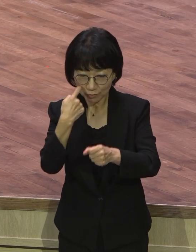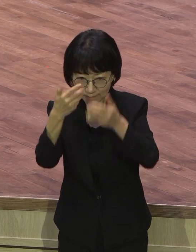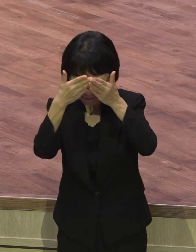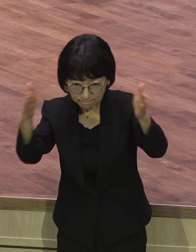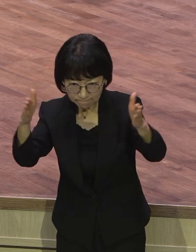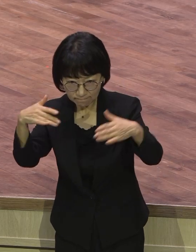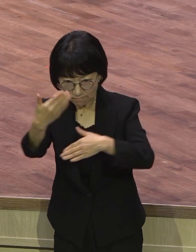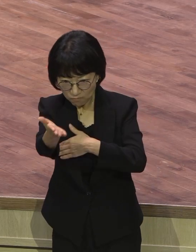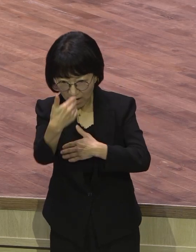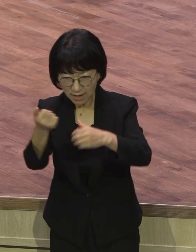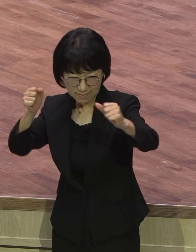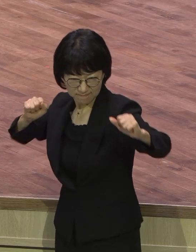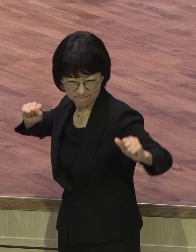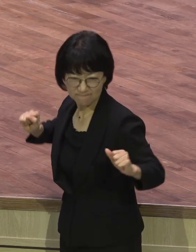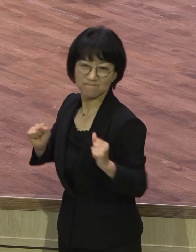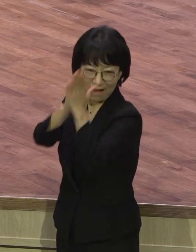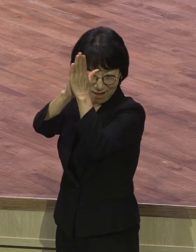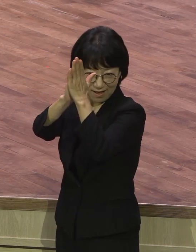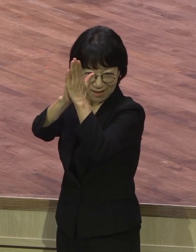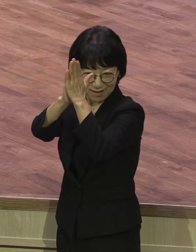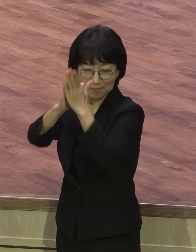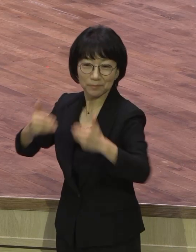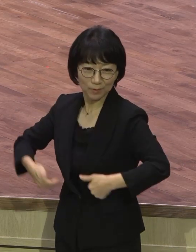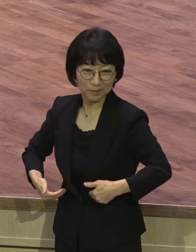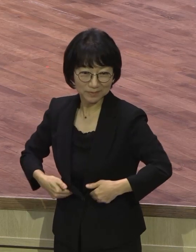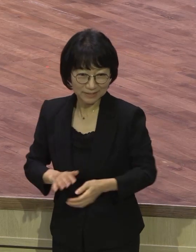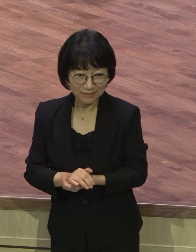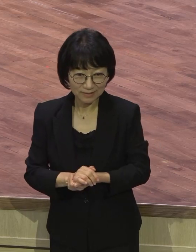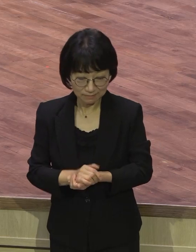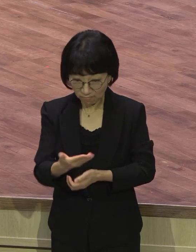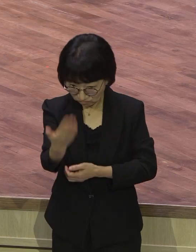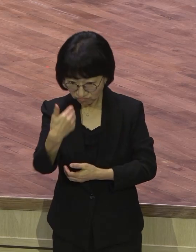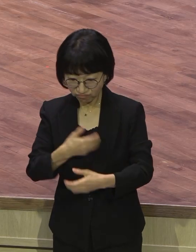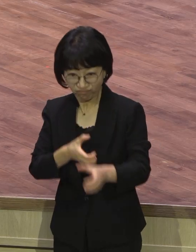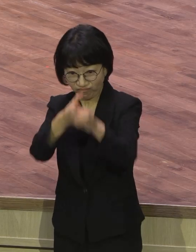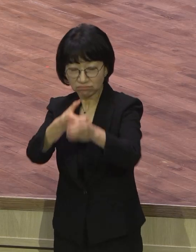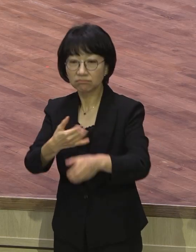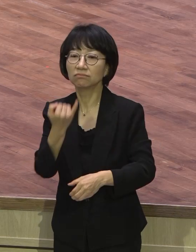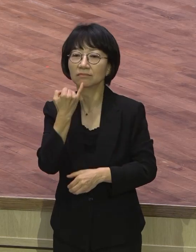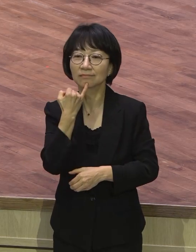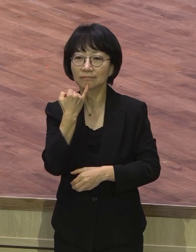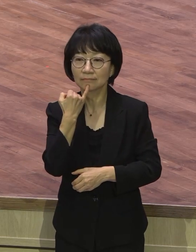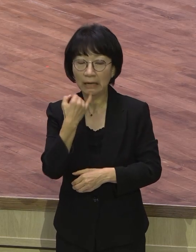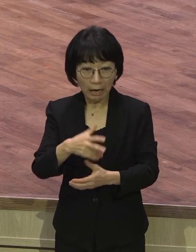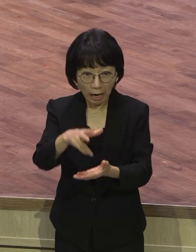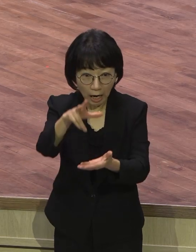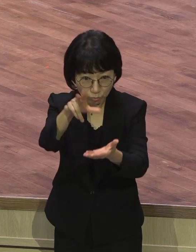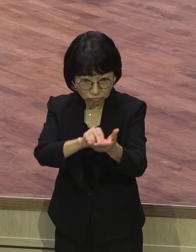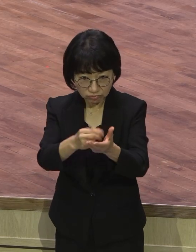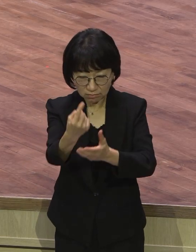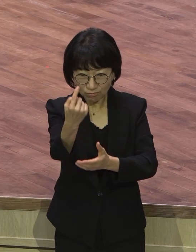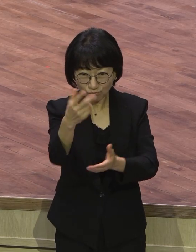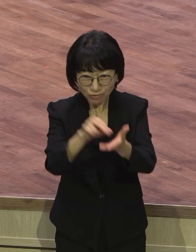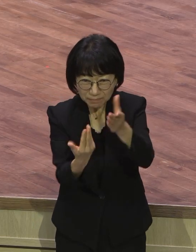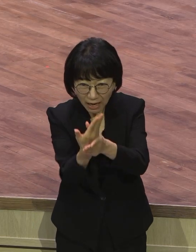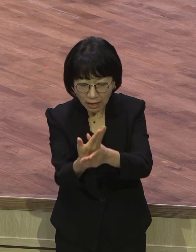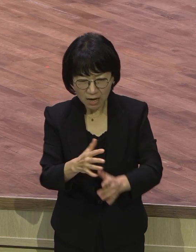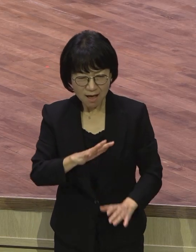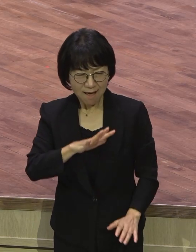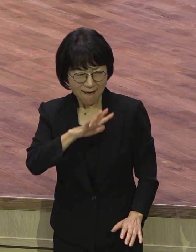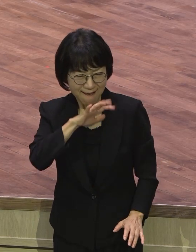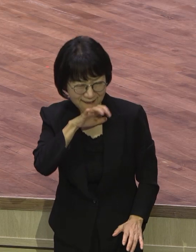도전입니다. 이게 믿음의 사람이에요. 이게 성공할 수밖에 없는 사람이 문제 왔다. 불평, 원망,